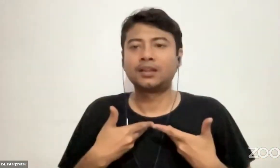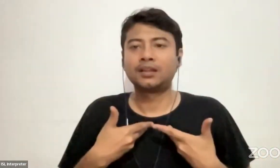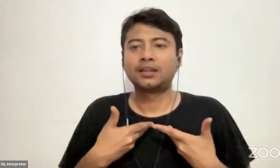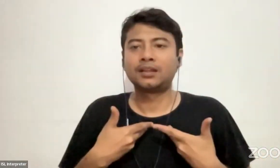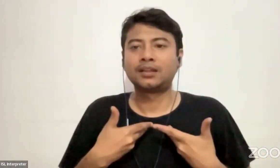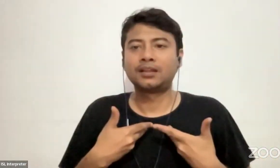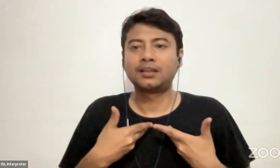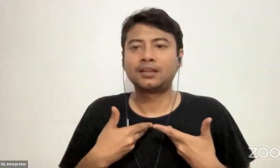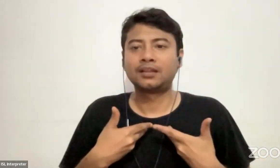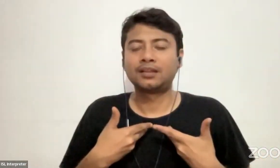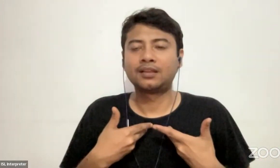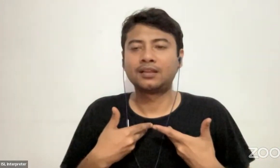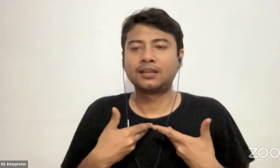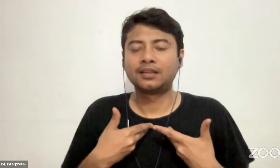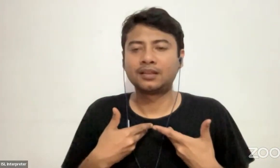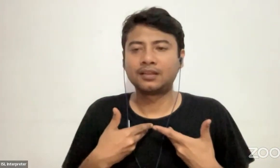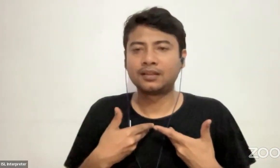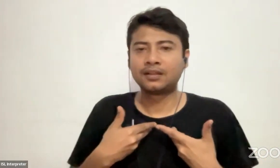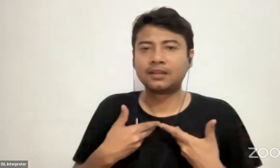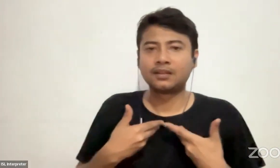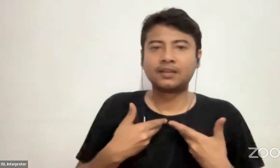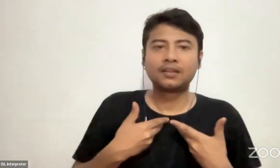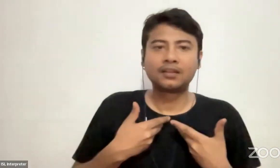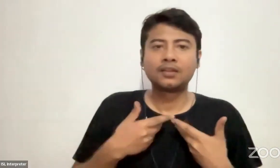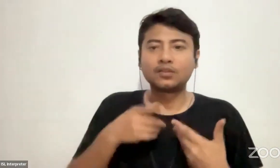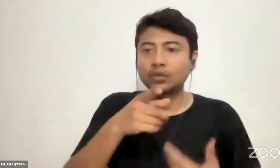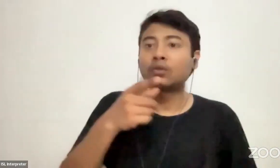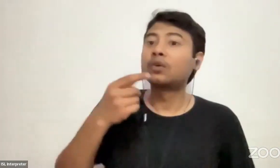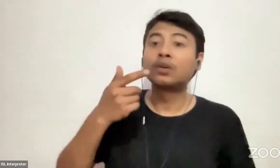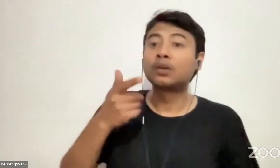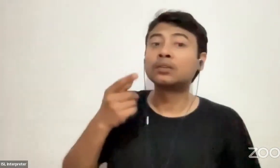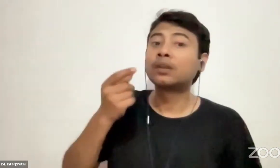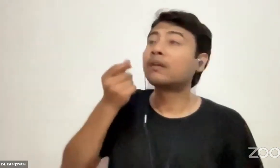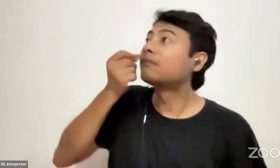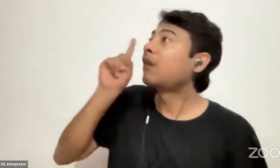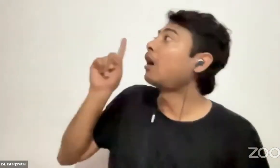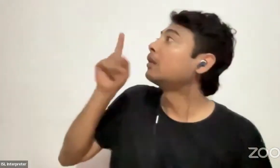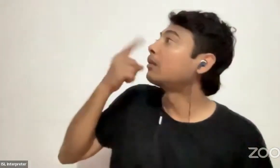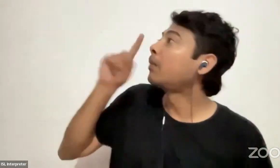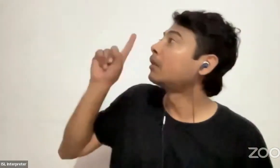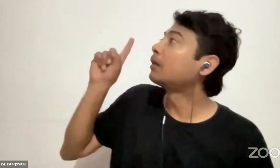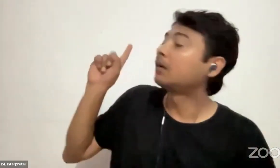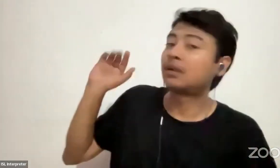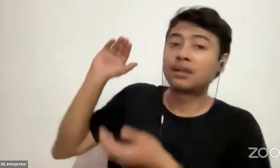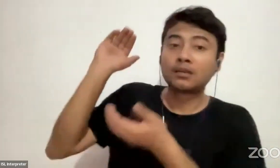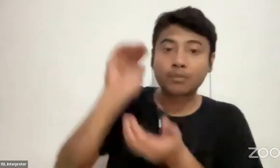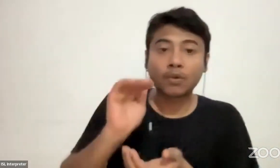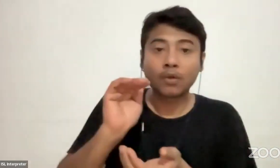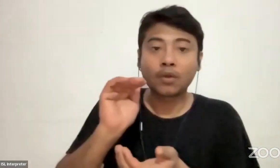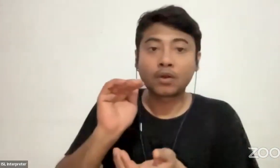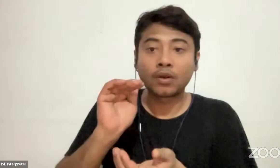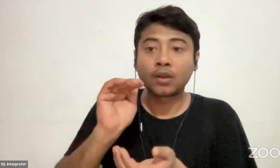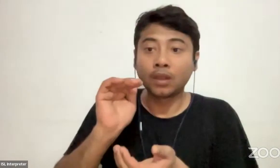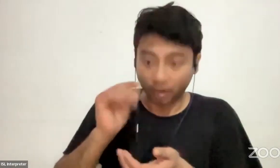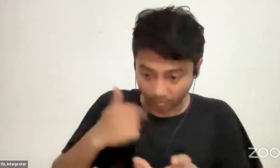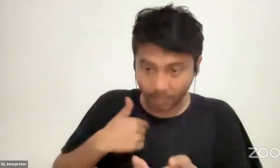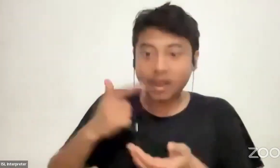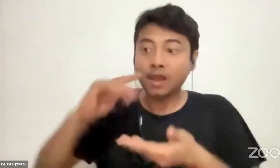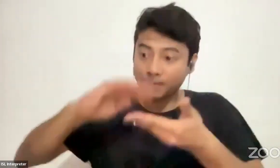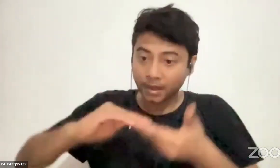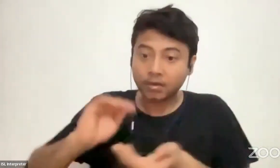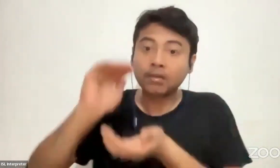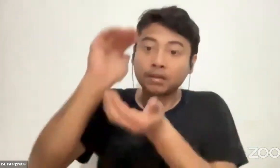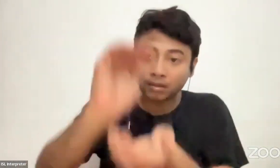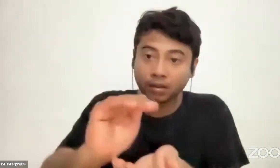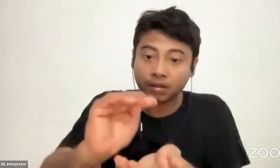भाई बहन, फिर एक पत्नी, फिर बच्चे, फिर उनके बच्चे, फिर उनके बच्चे, उनके लिए कलेक्ट